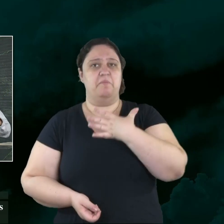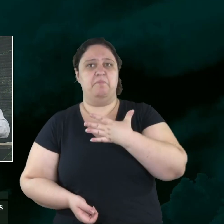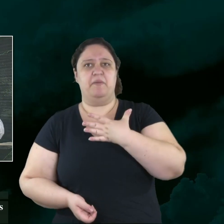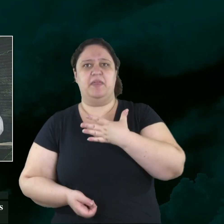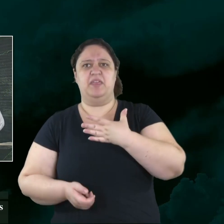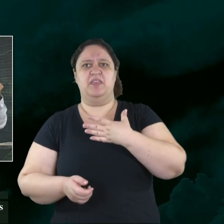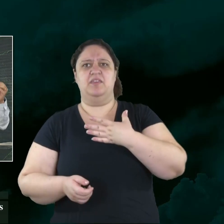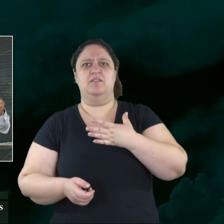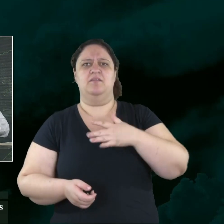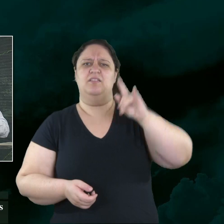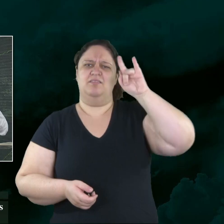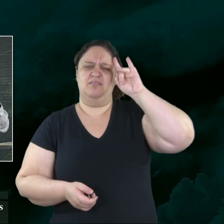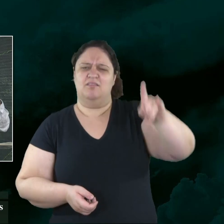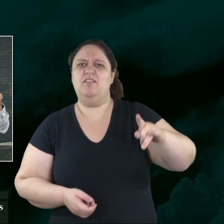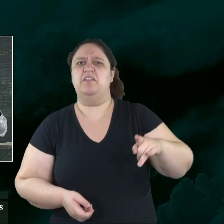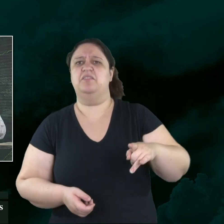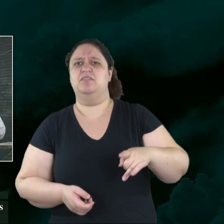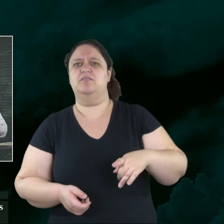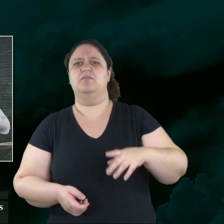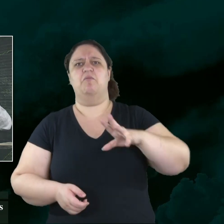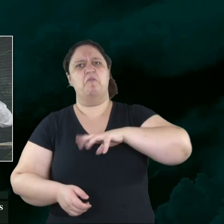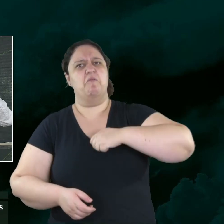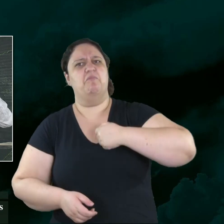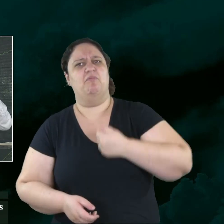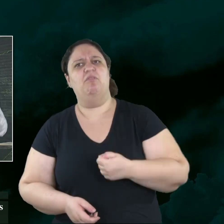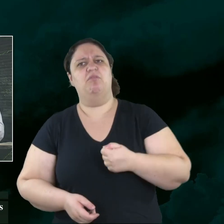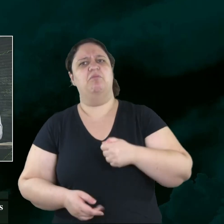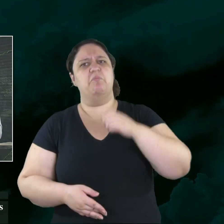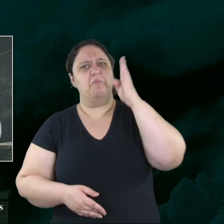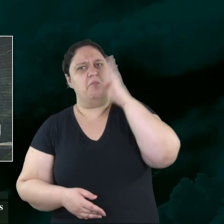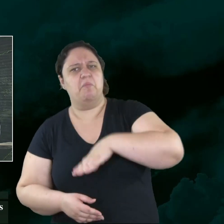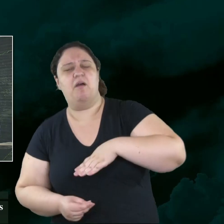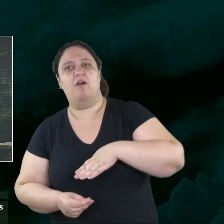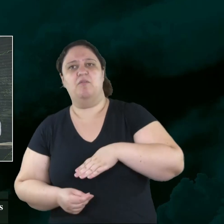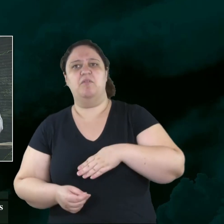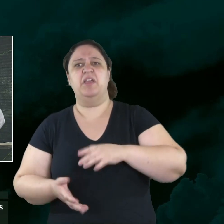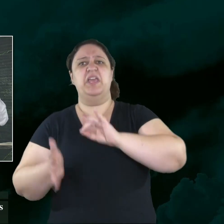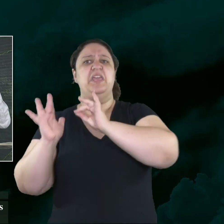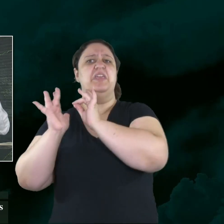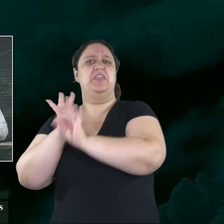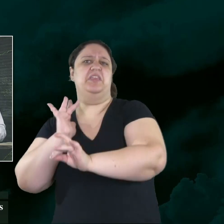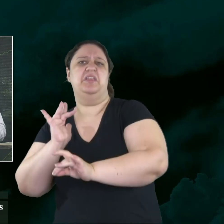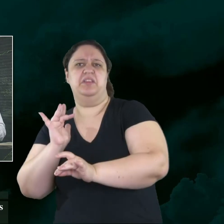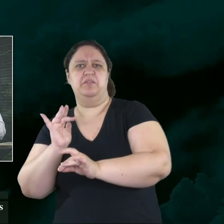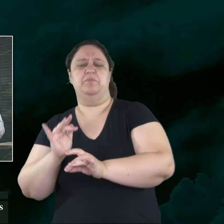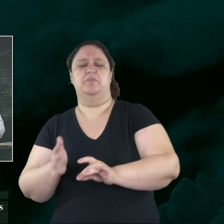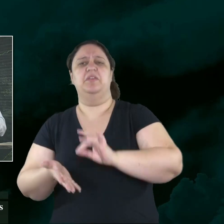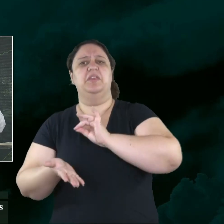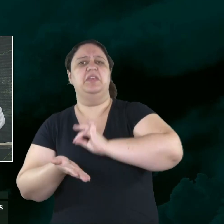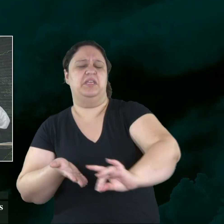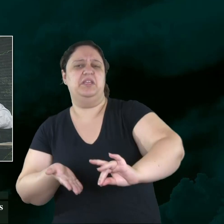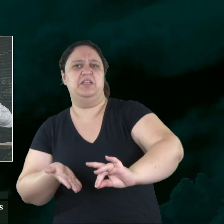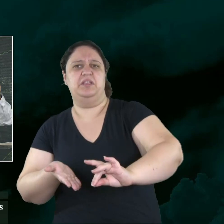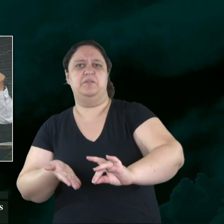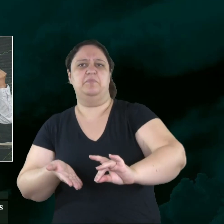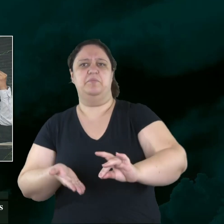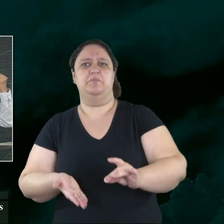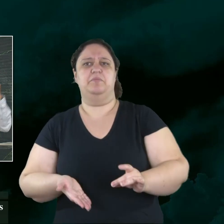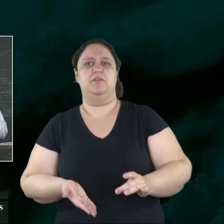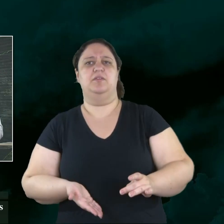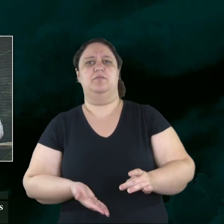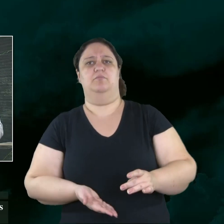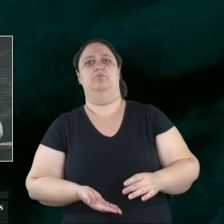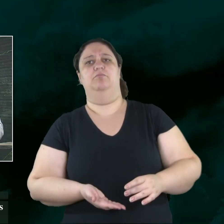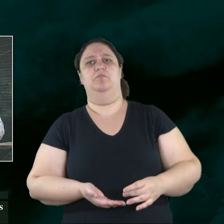traidores, atrevidos, enfatuados, mais inimigos dos prazeres que amigos